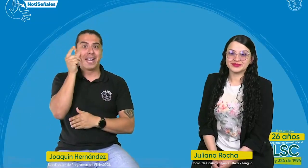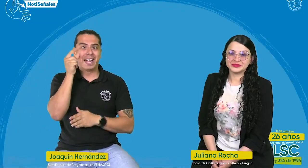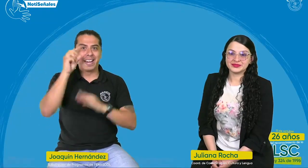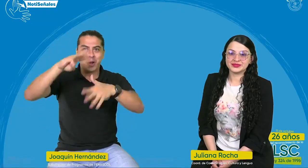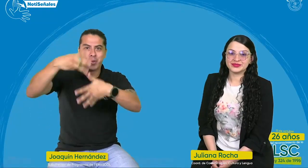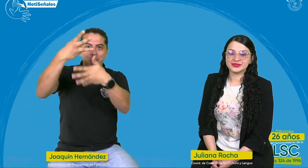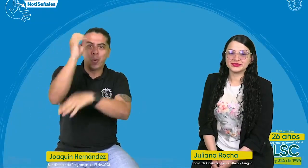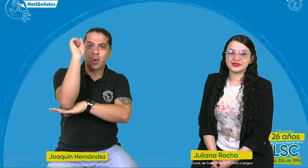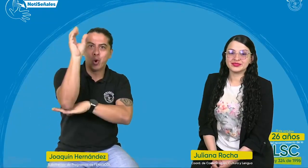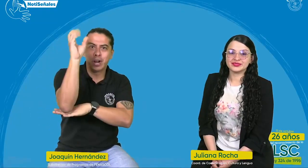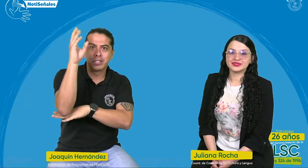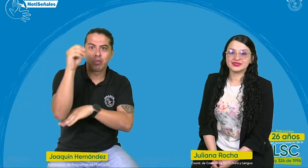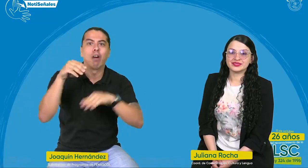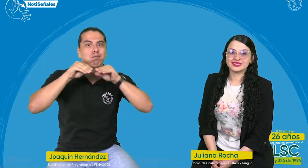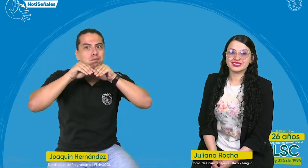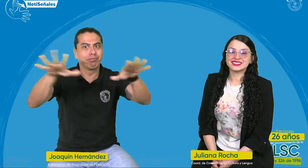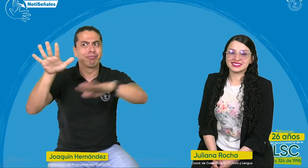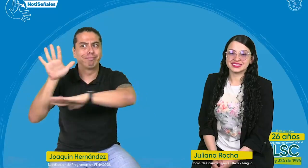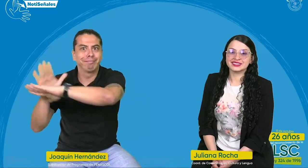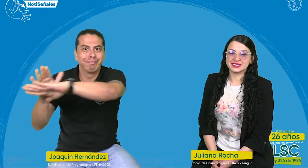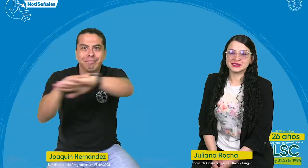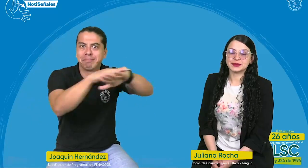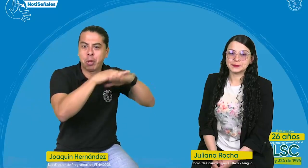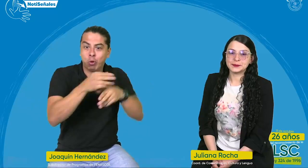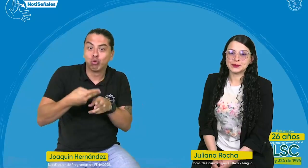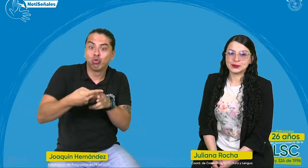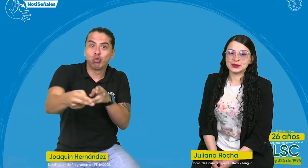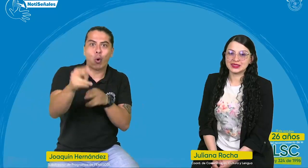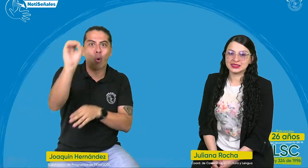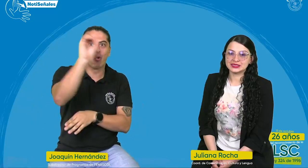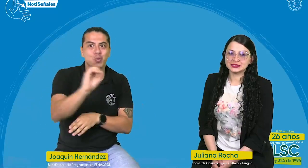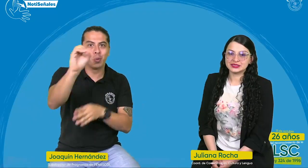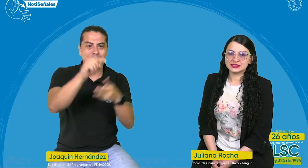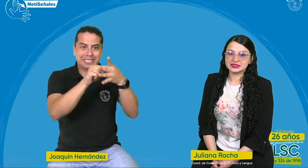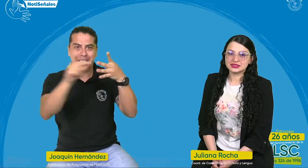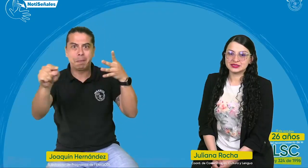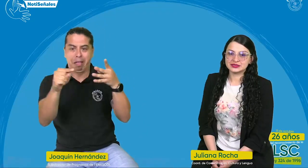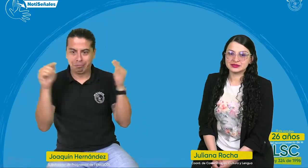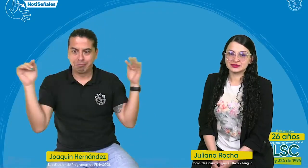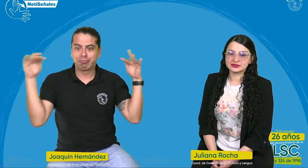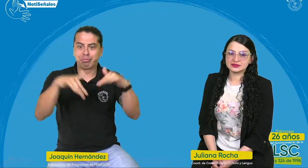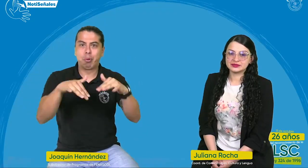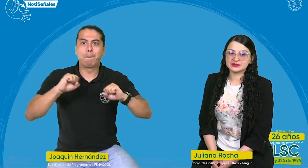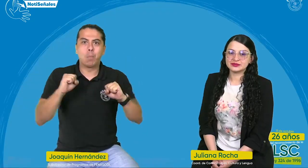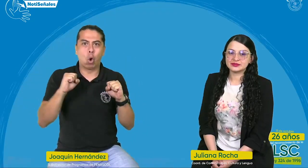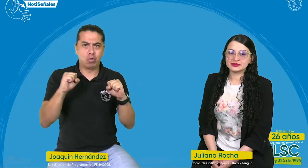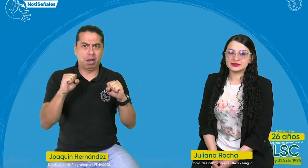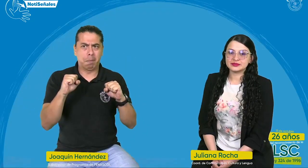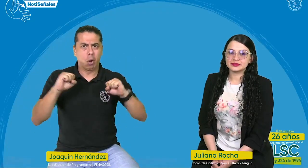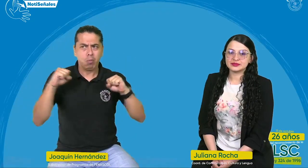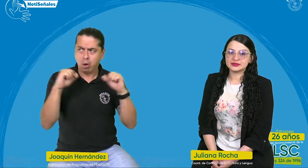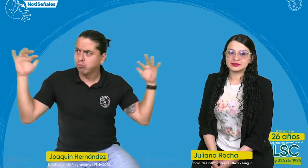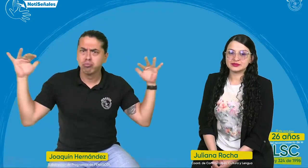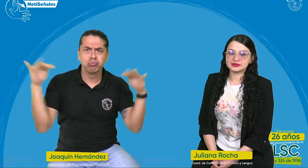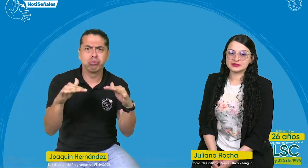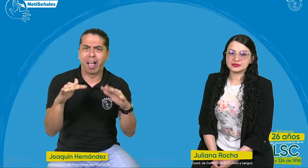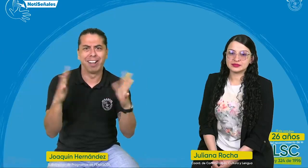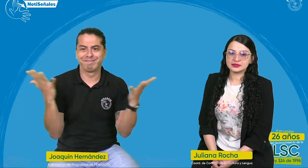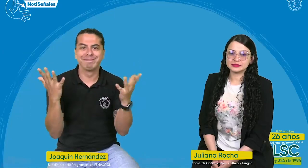sordas pues quedaron muy emocionadas con el anuncio que dimos en el octavo congreso allá en Pereira acerca de las acciones